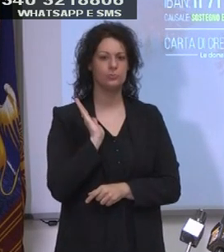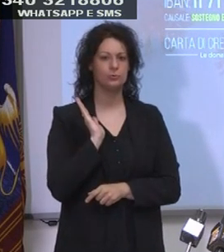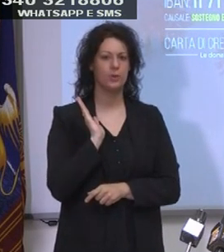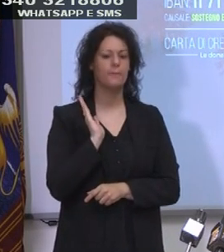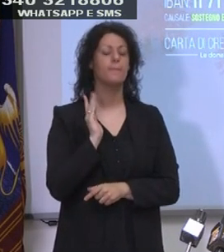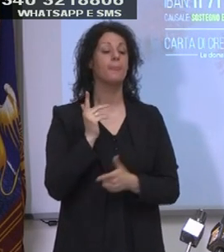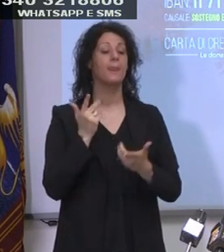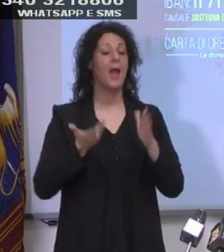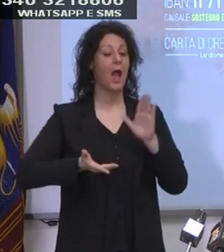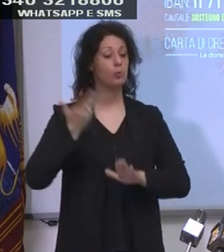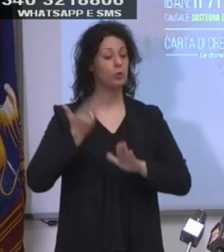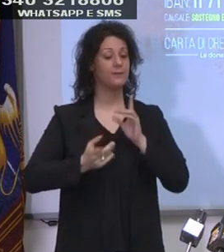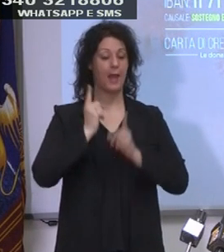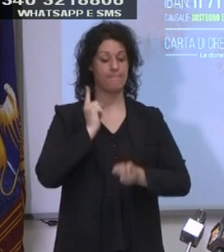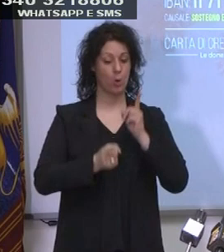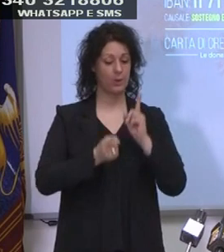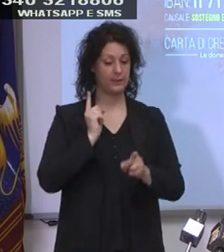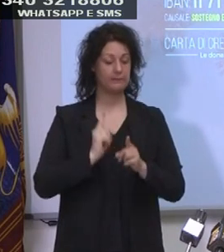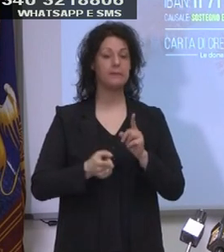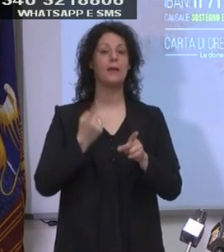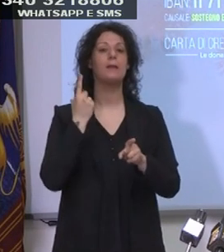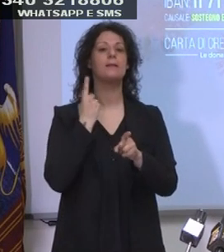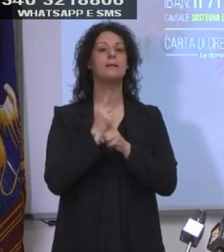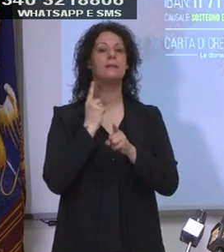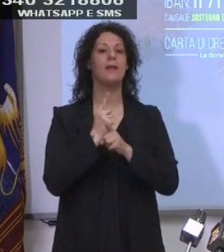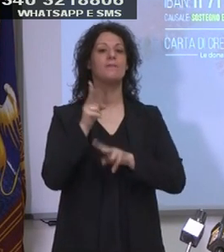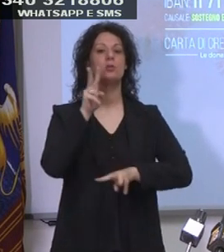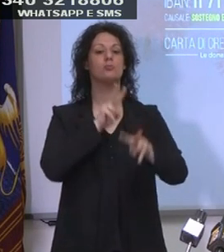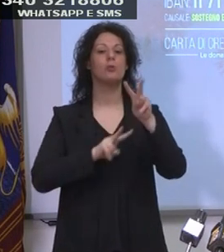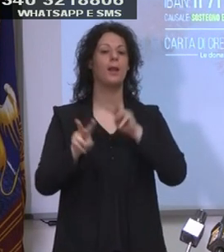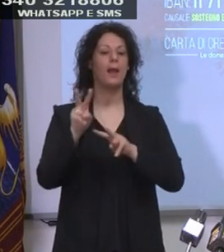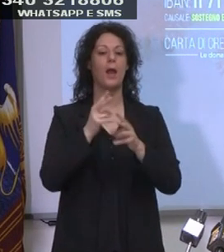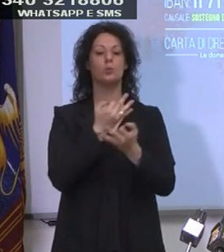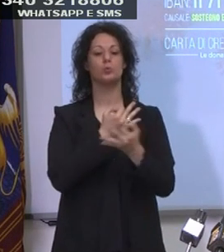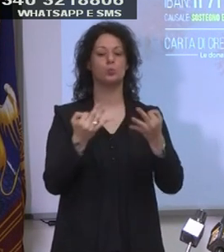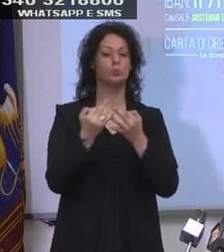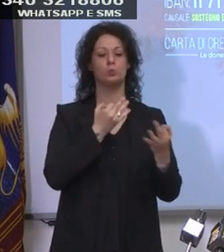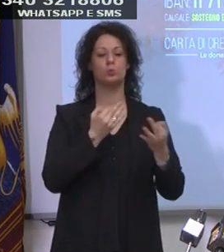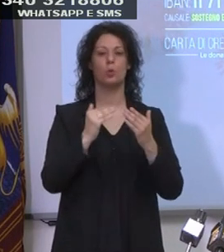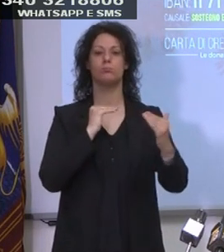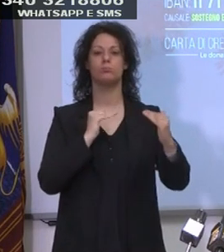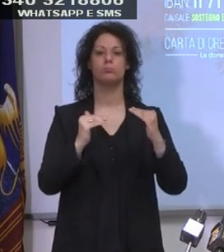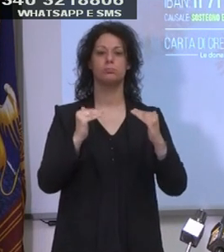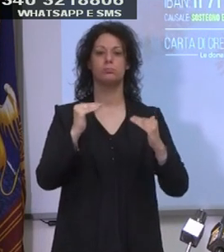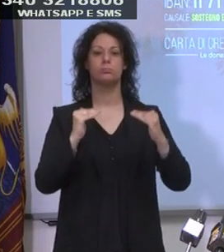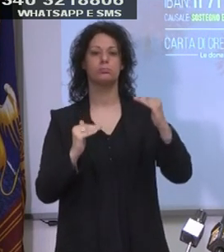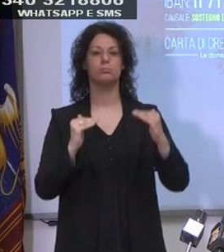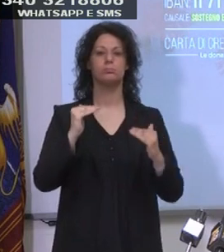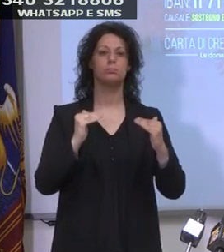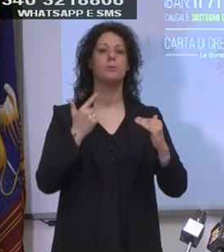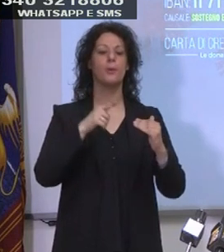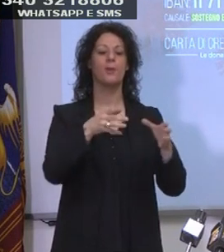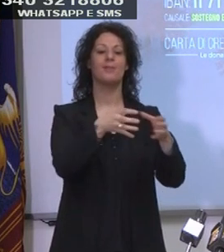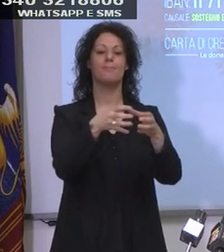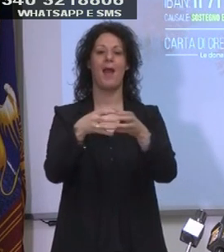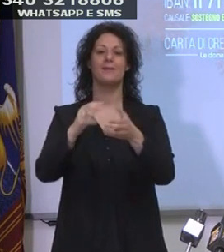autorità politiche e alle parti sociali trovare il giusto contemperamento tra gli interessi in gioco e le sottolineo con la flessibilità che le